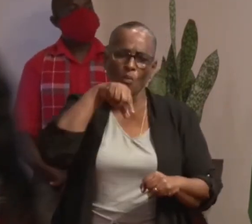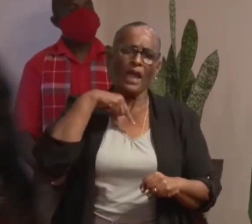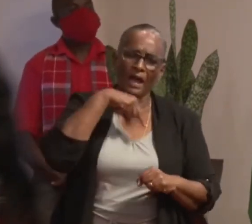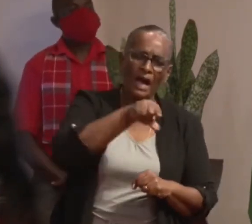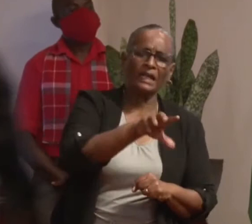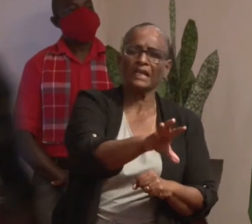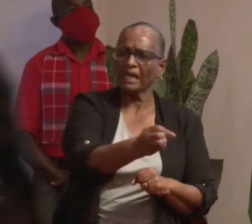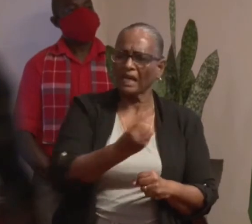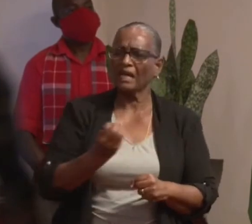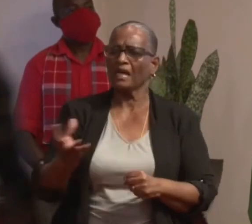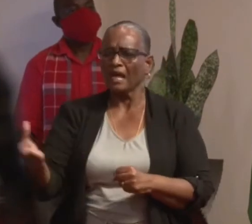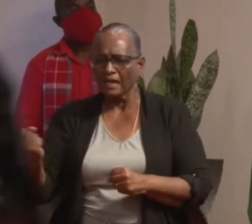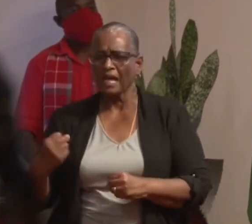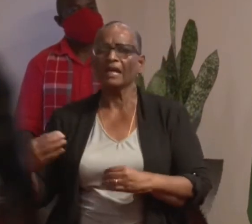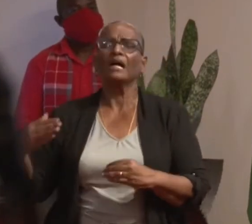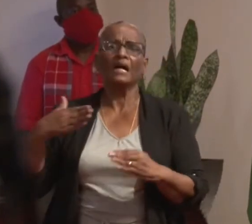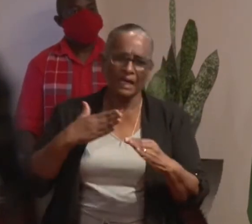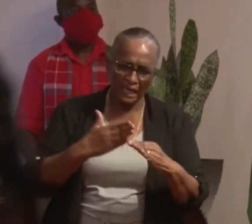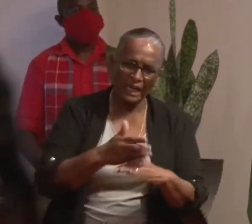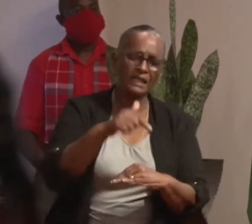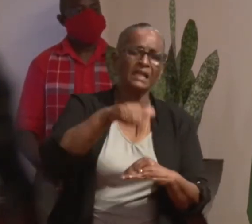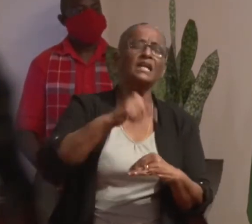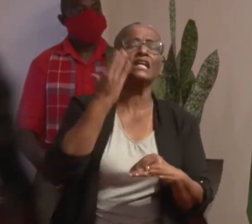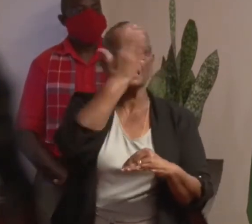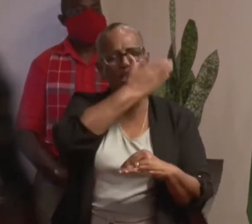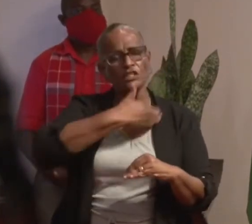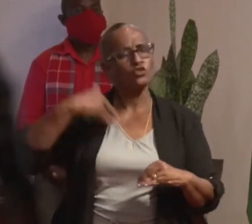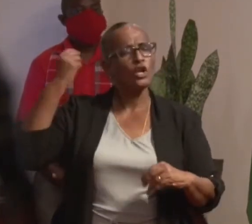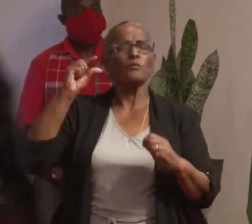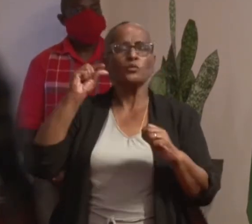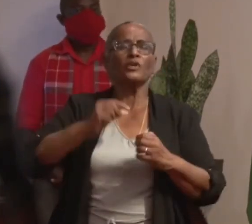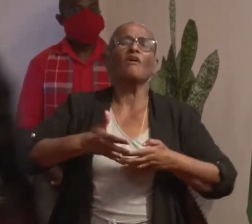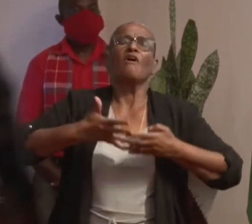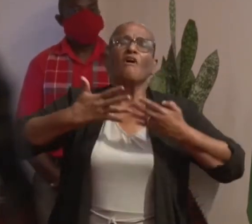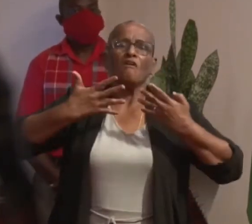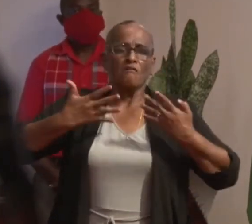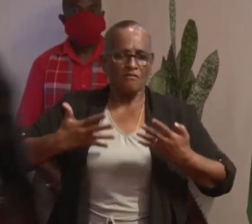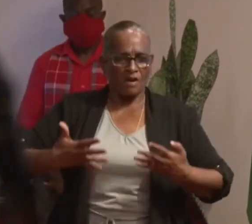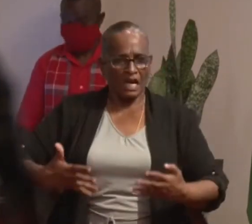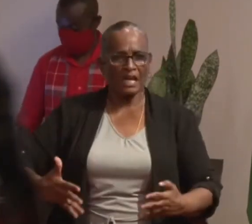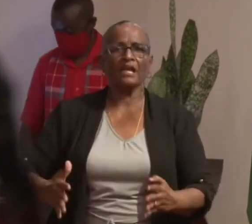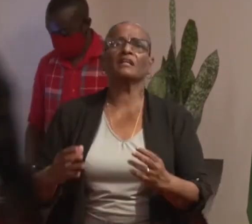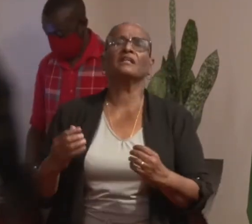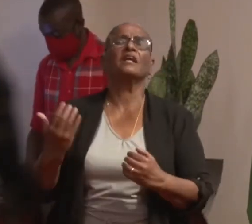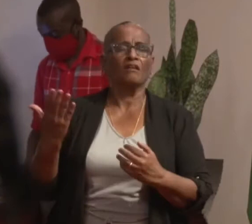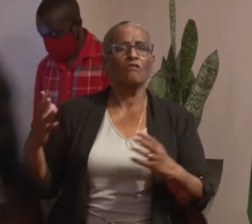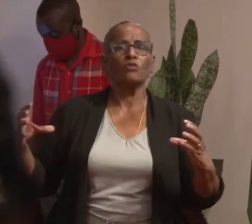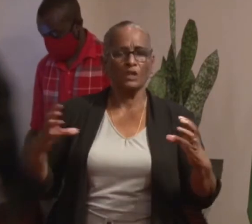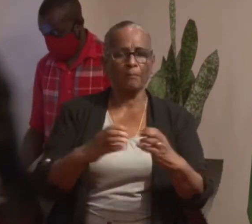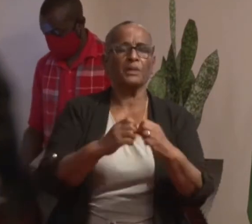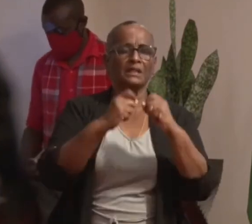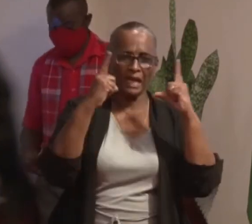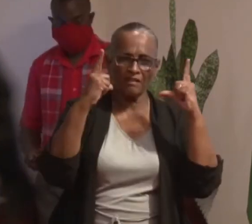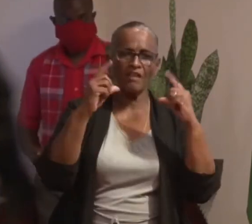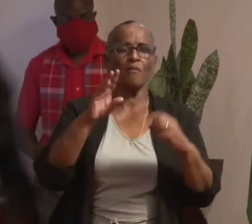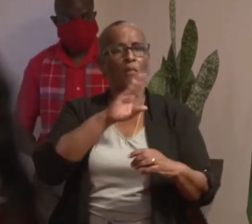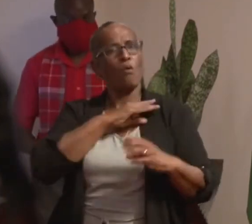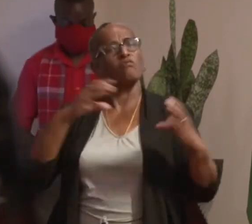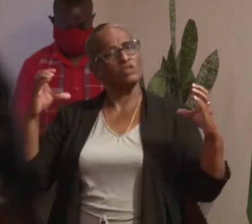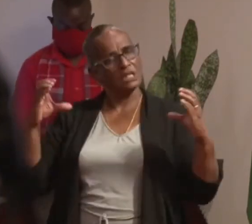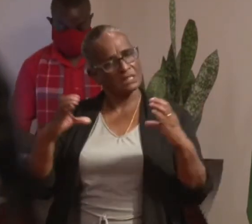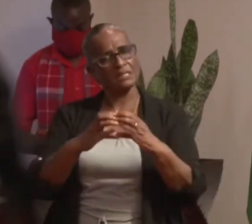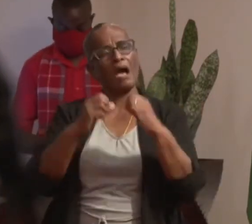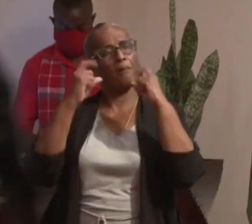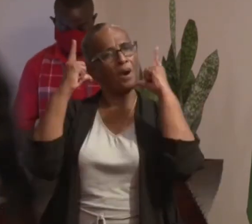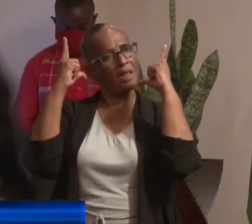hoe die fondsen richting Suriname kunnen komen om een stukje verlichting te creëren binnenlands voor het bedrijfsleven, maar ook voor de samenleving in het